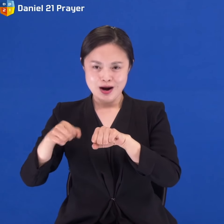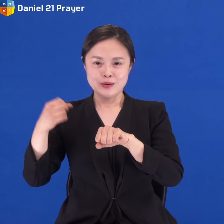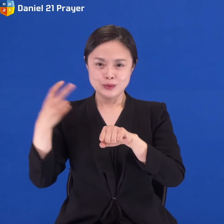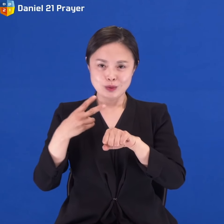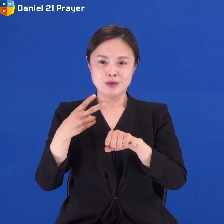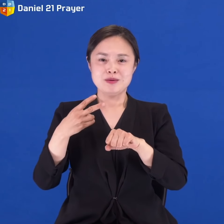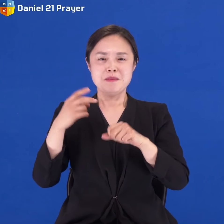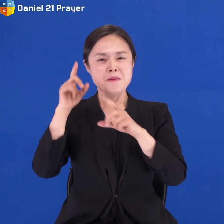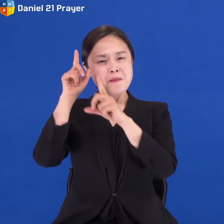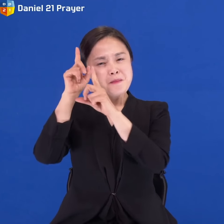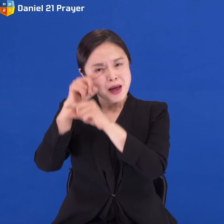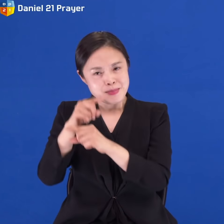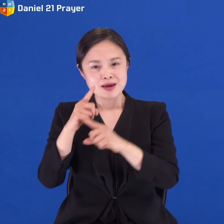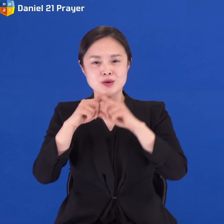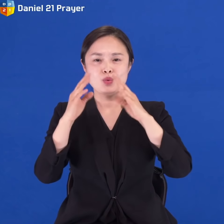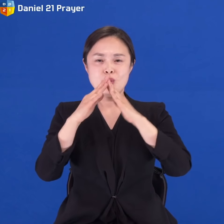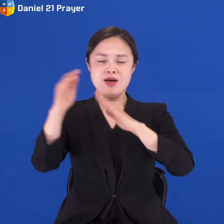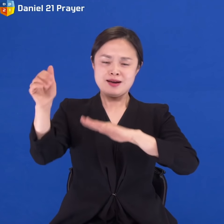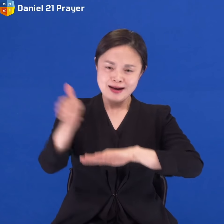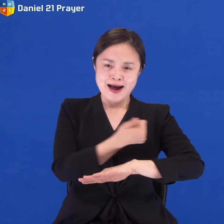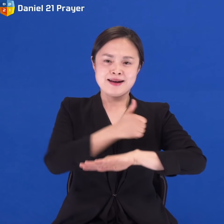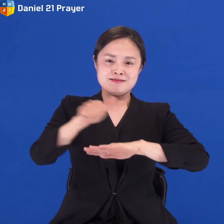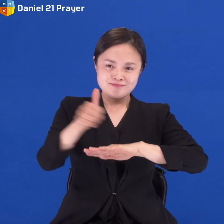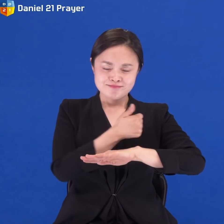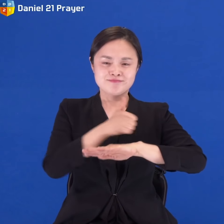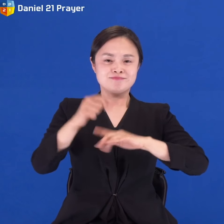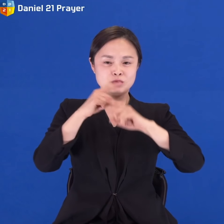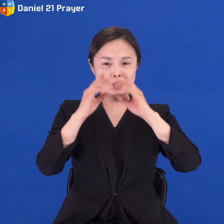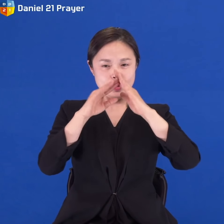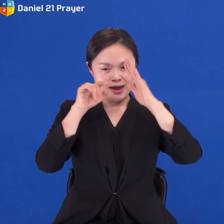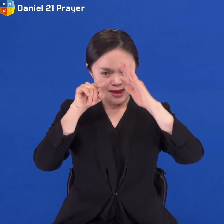중독 맞잖아요. 하나님도 안 만났는데.